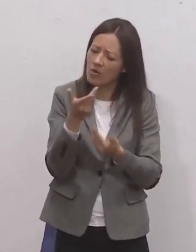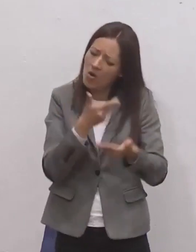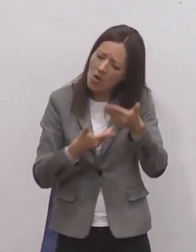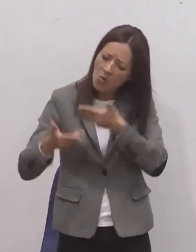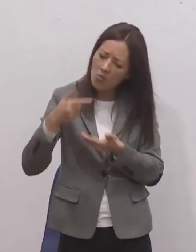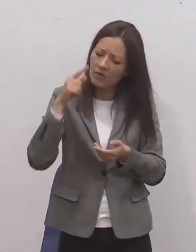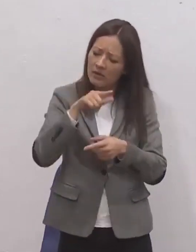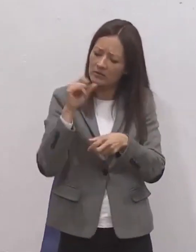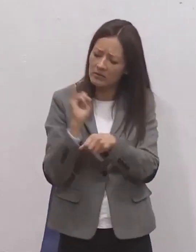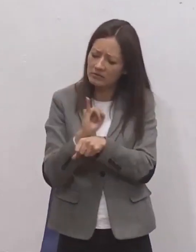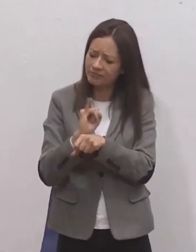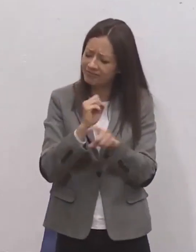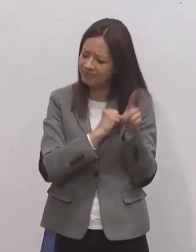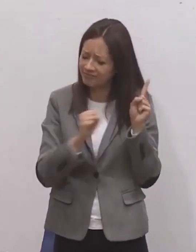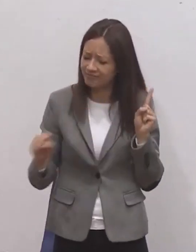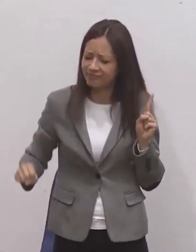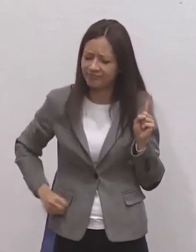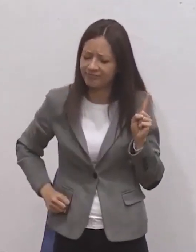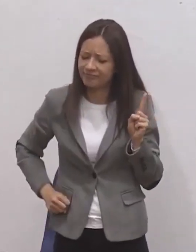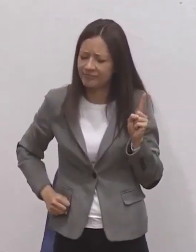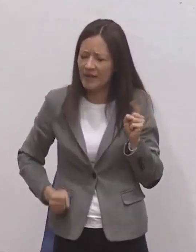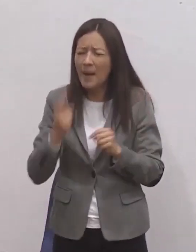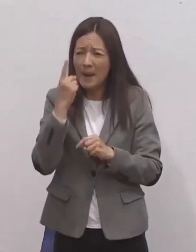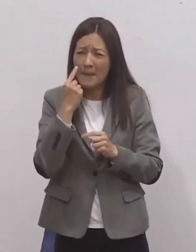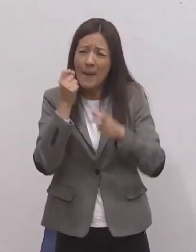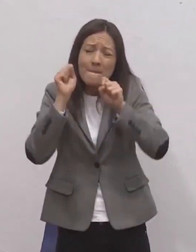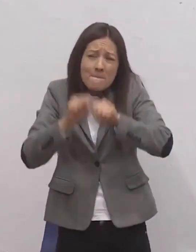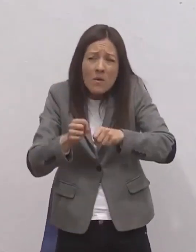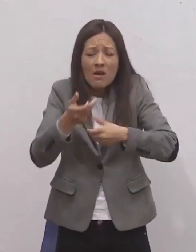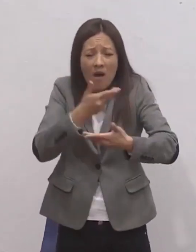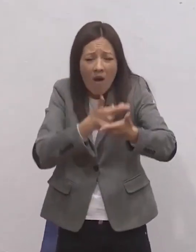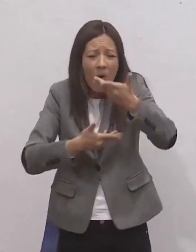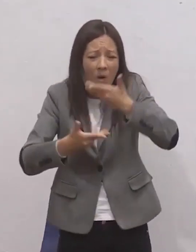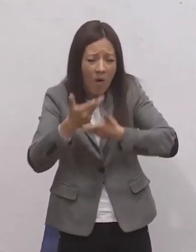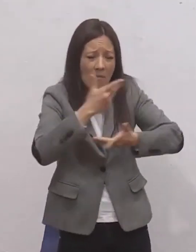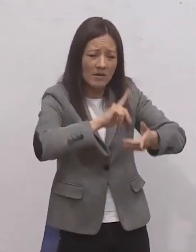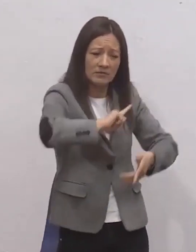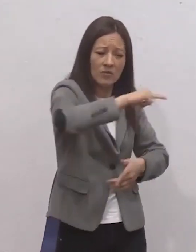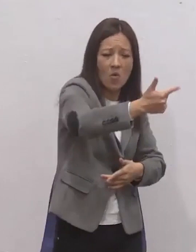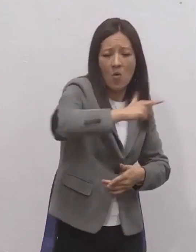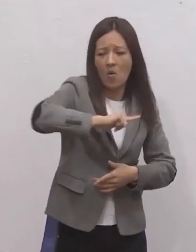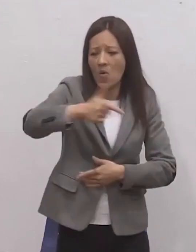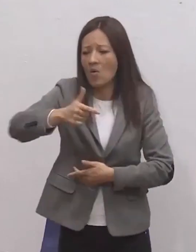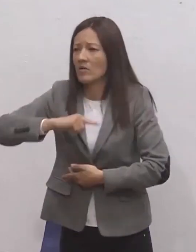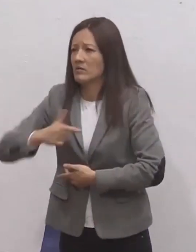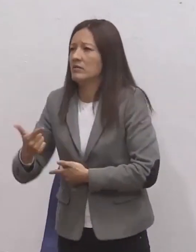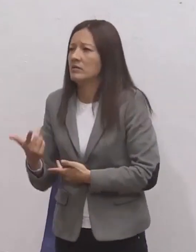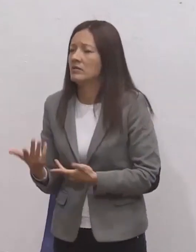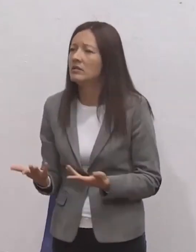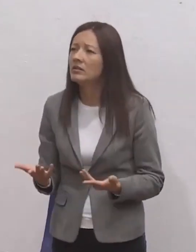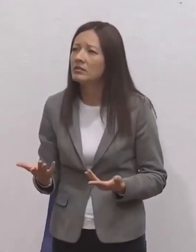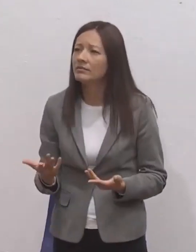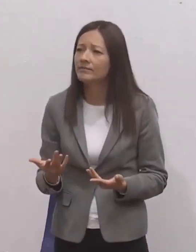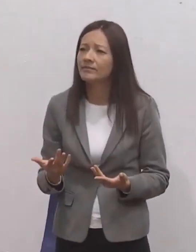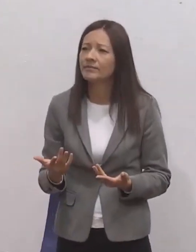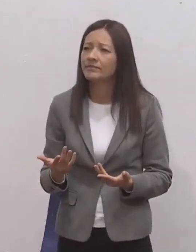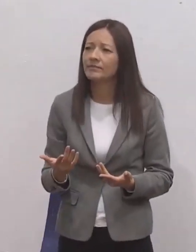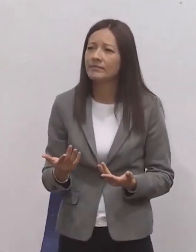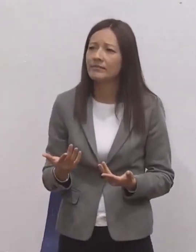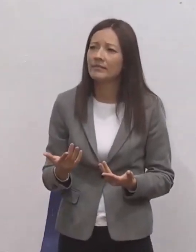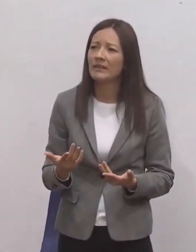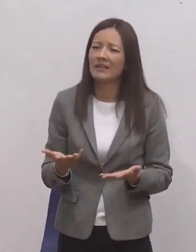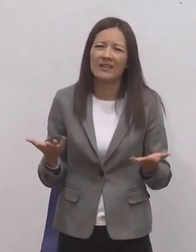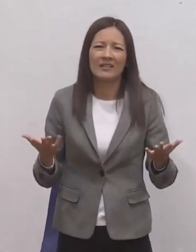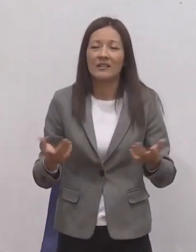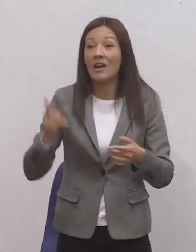esta iglesia, Señor. Padre, que podemos compartir los unos con los otros, que ni siquiera, Señor, las medidas